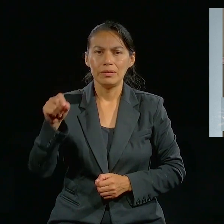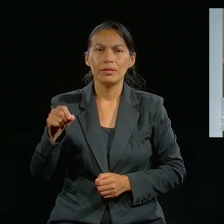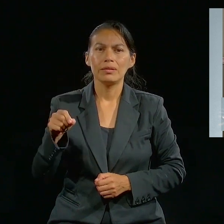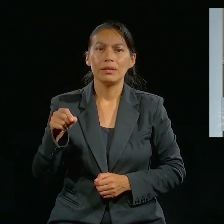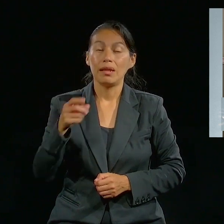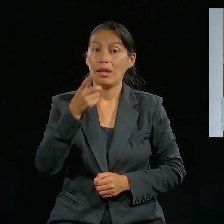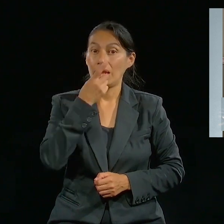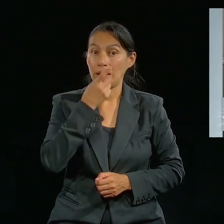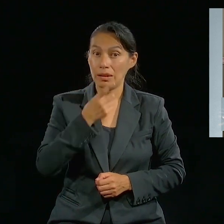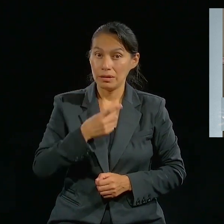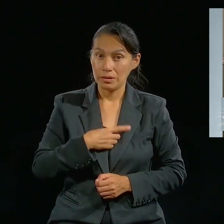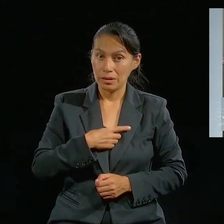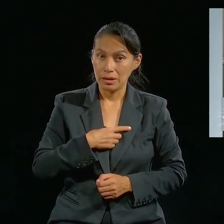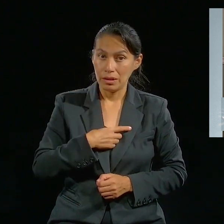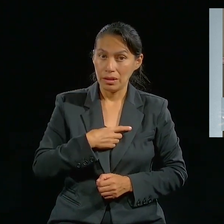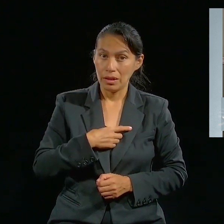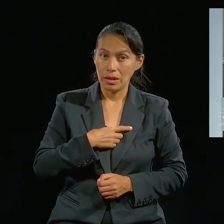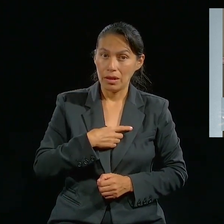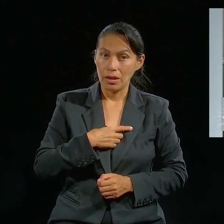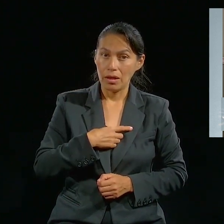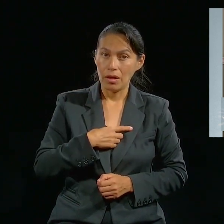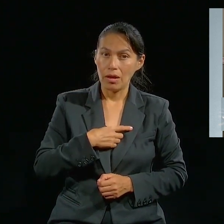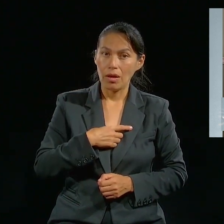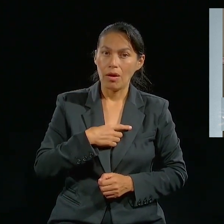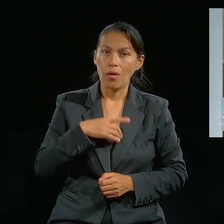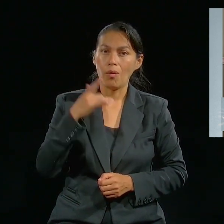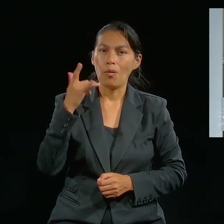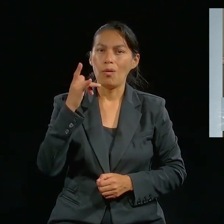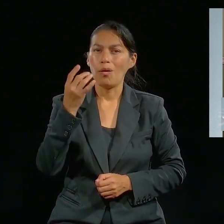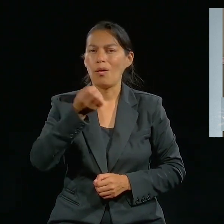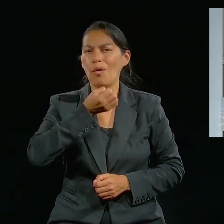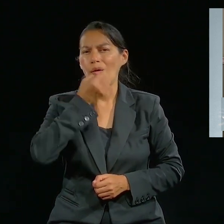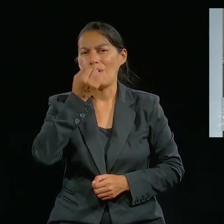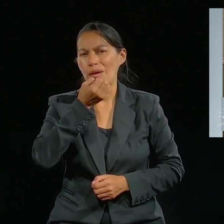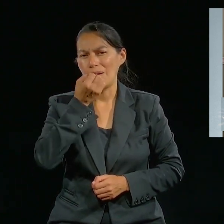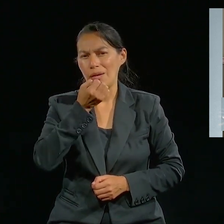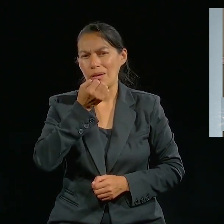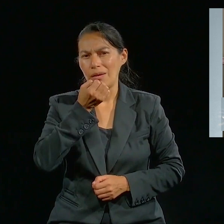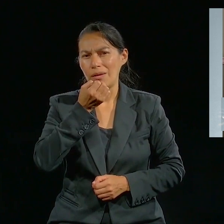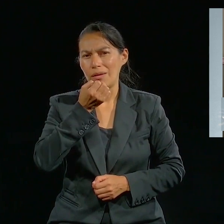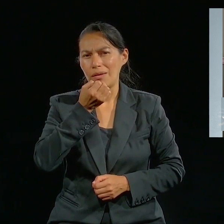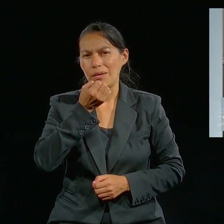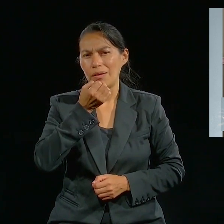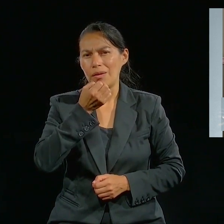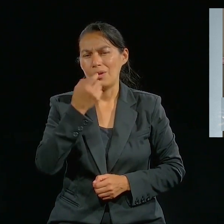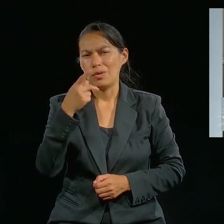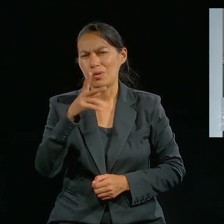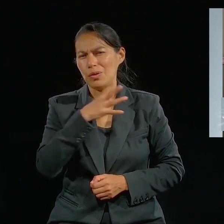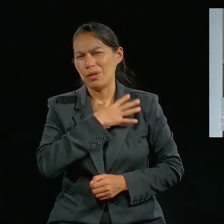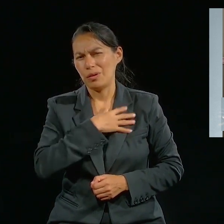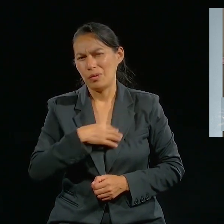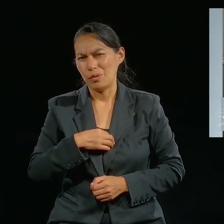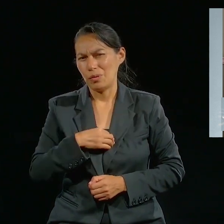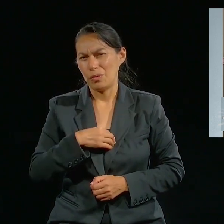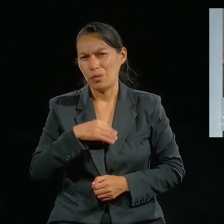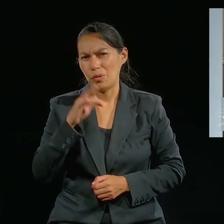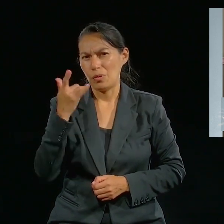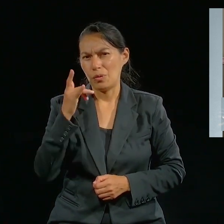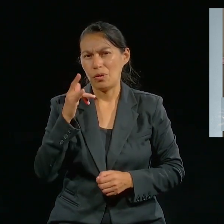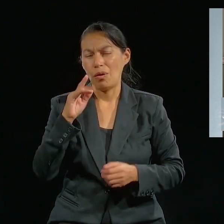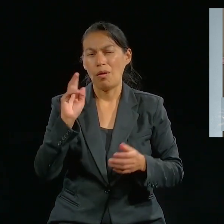que oremos por Julio ella dice es mi hijo Julio